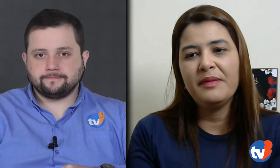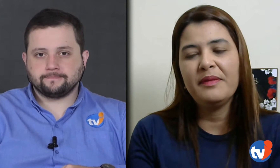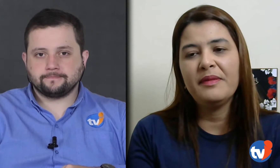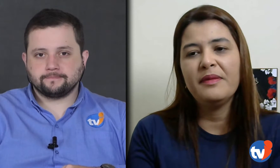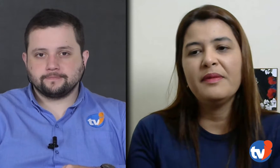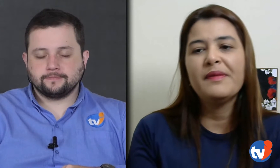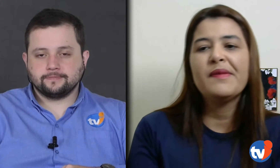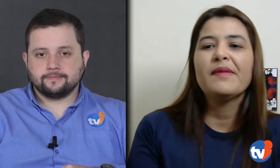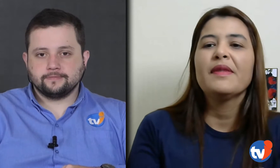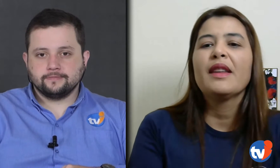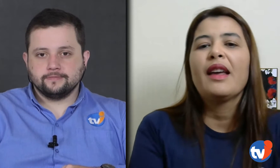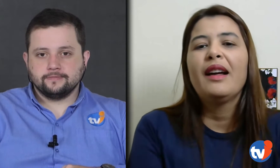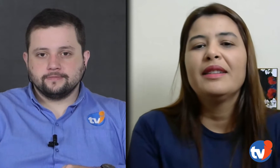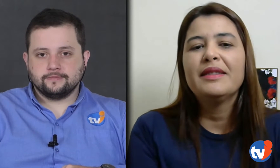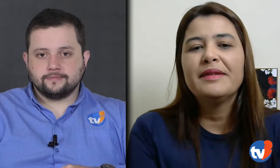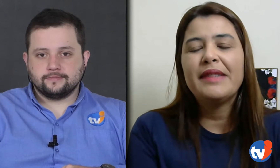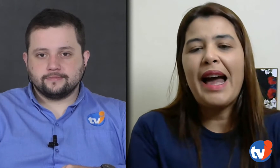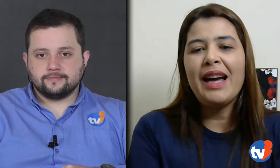setembro.